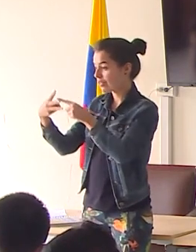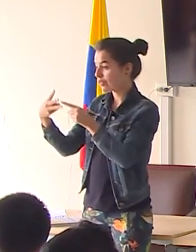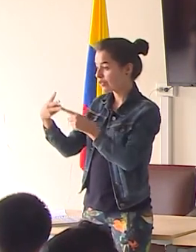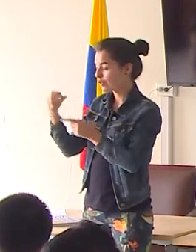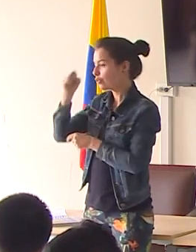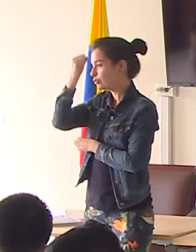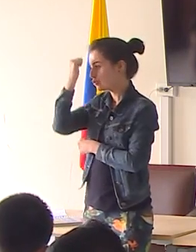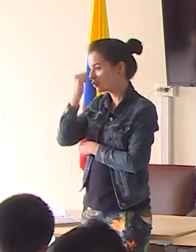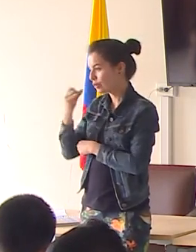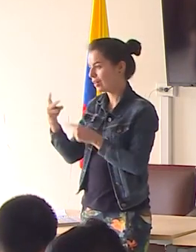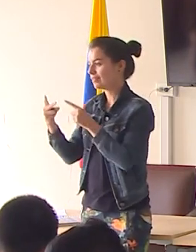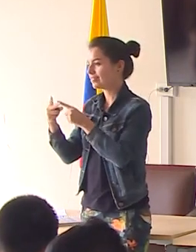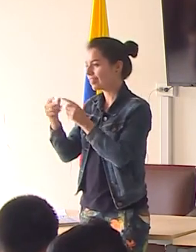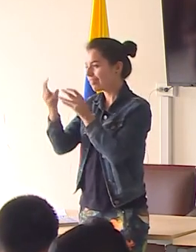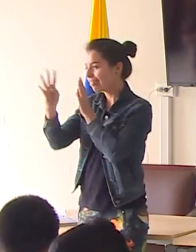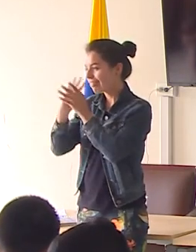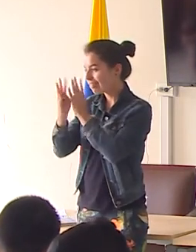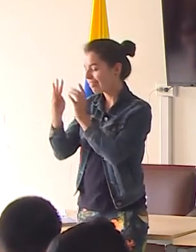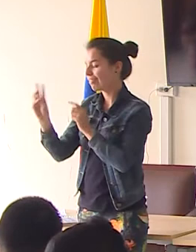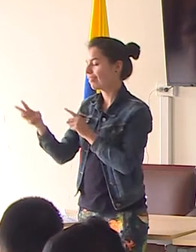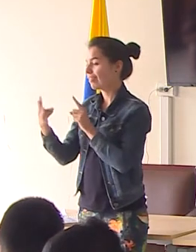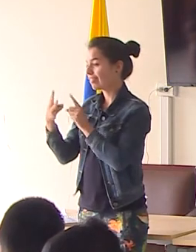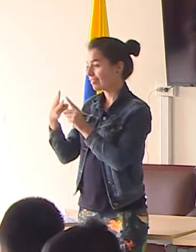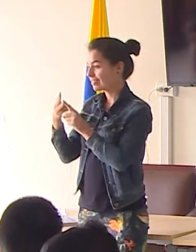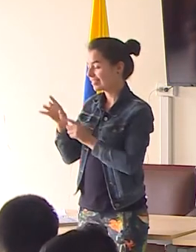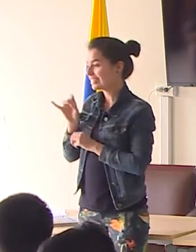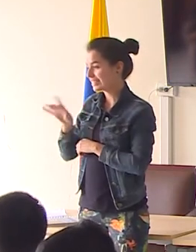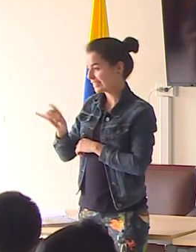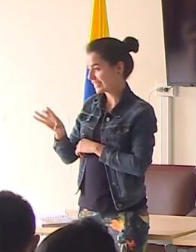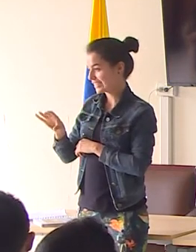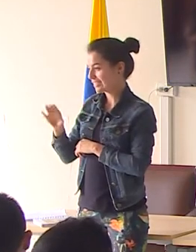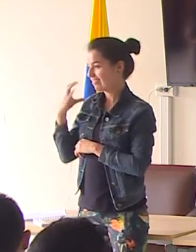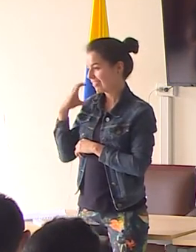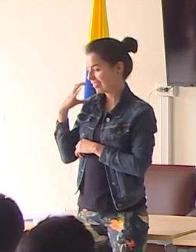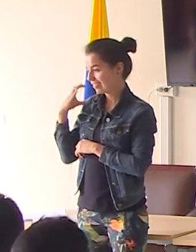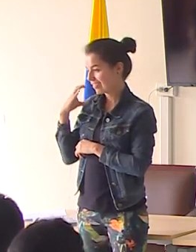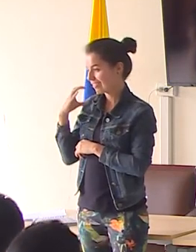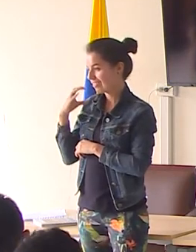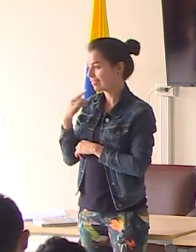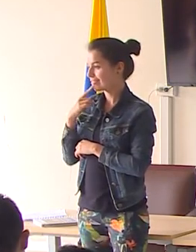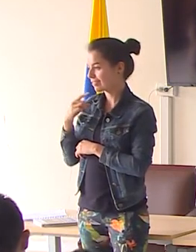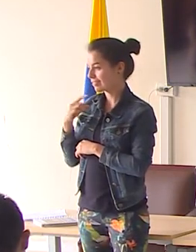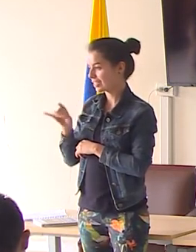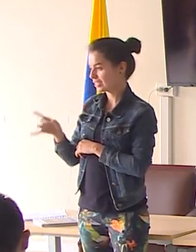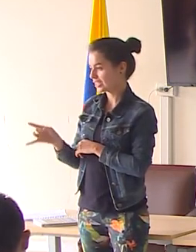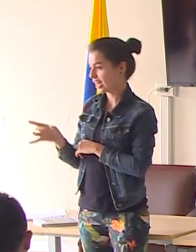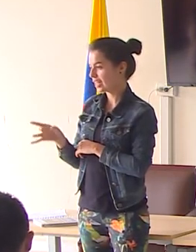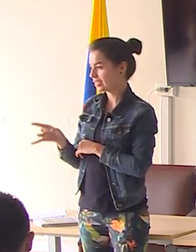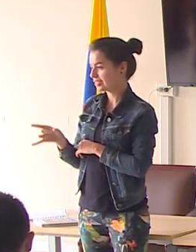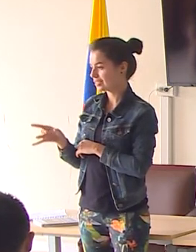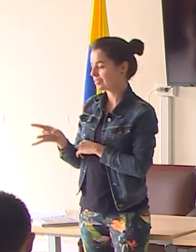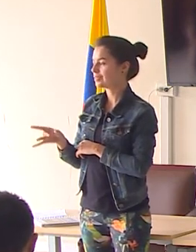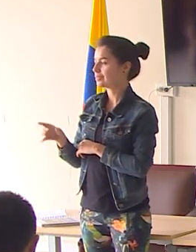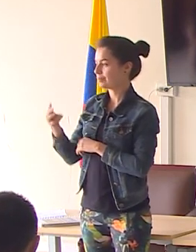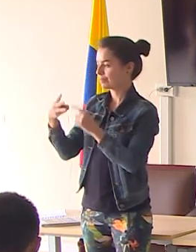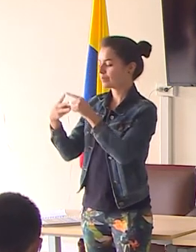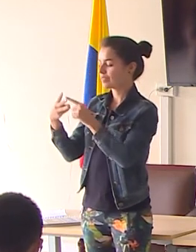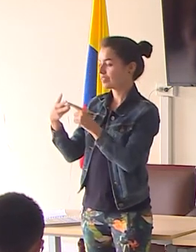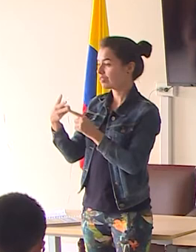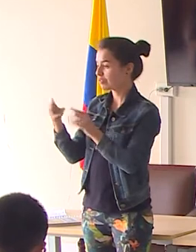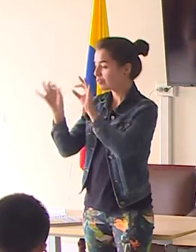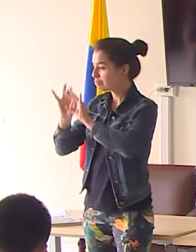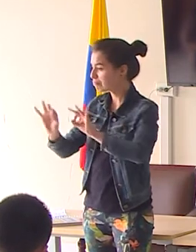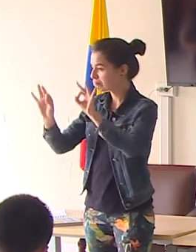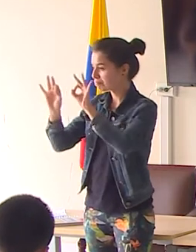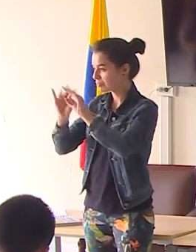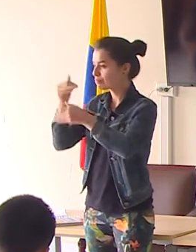un poco los conflictos ambientales y por suelo que se están presentando en la actualidad con los tres que están direccionando